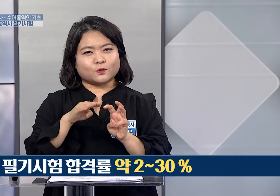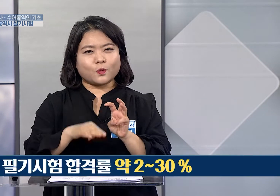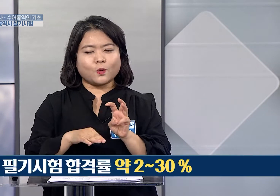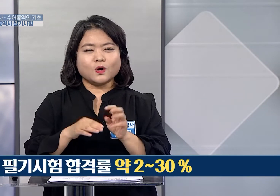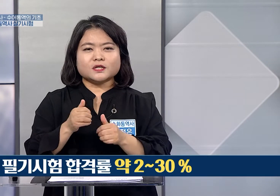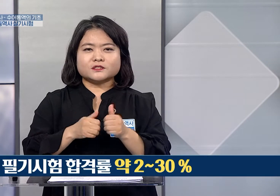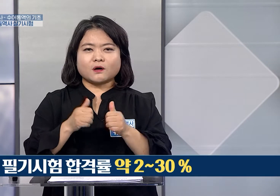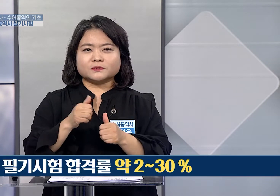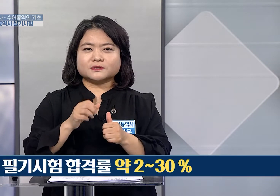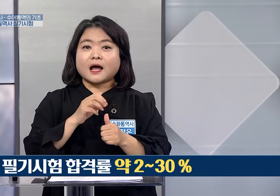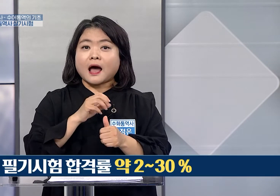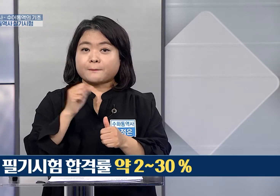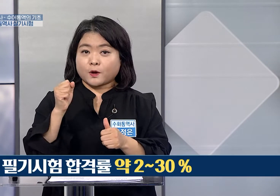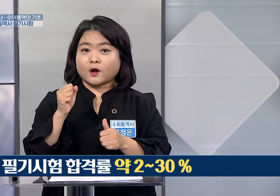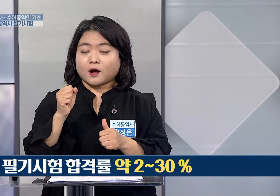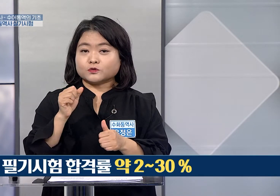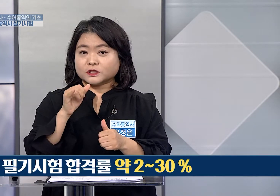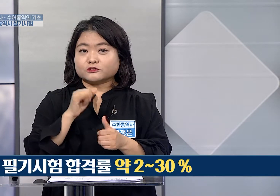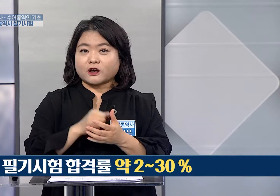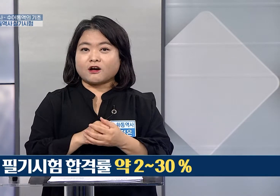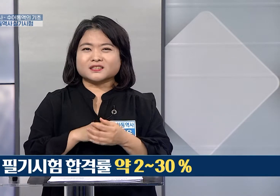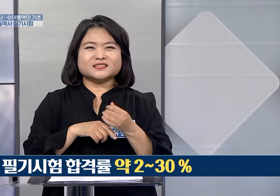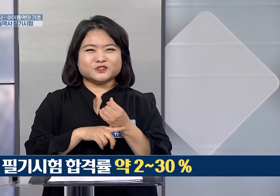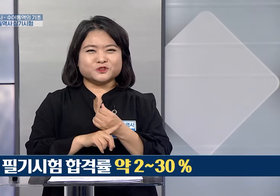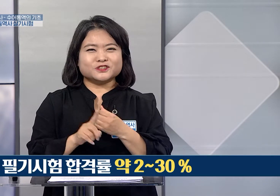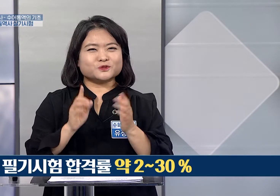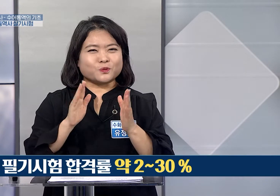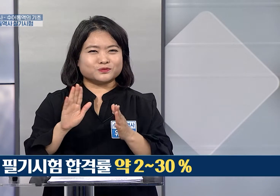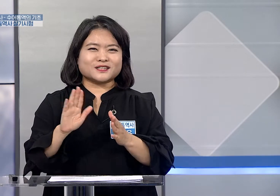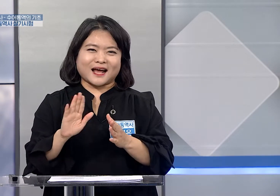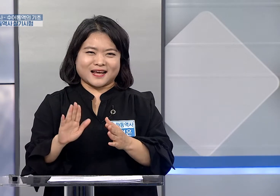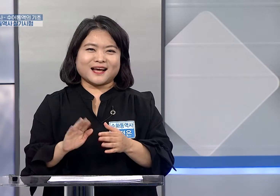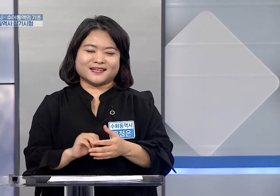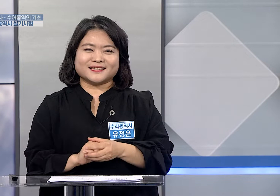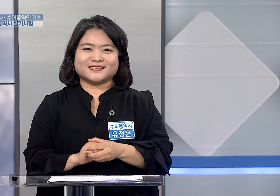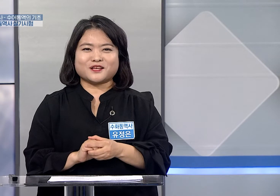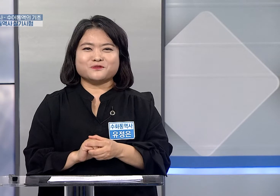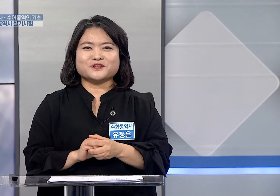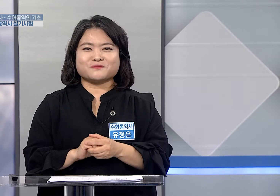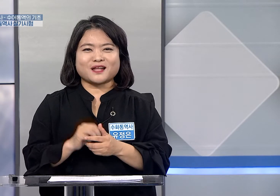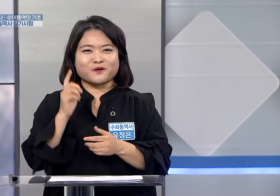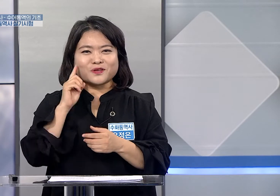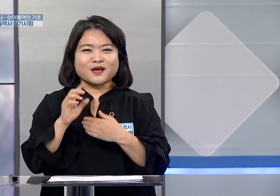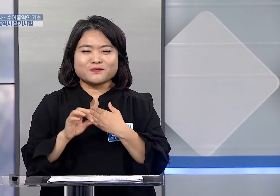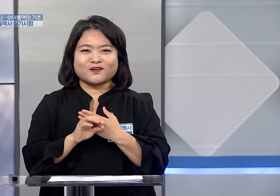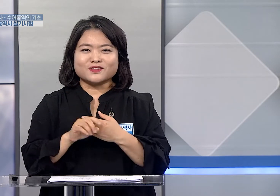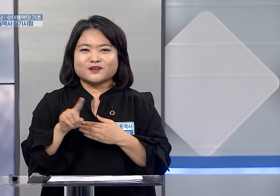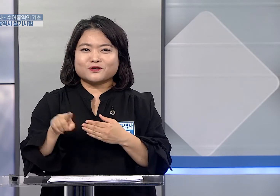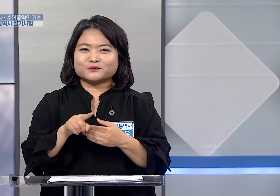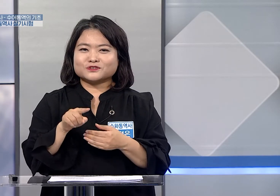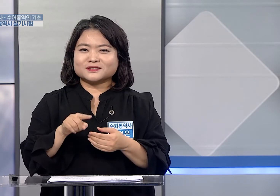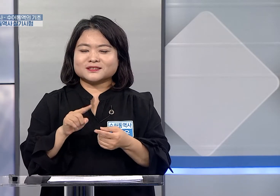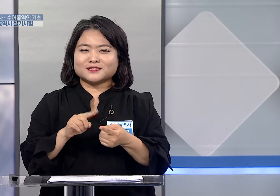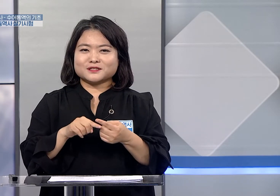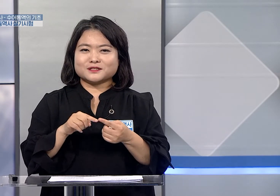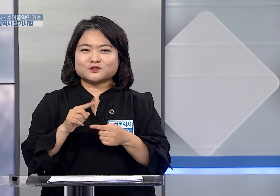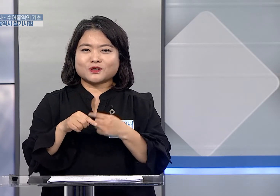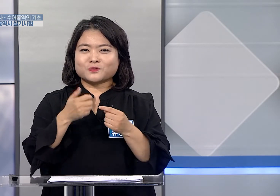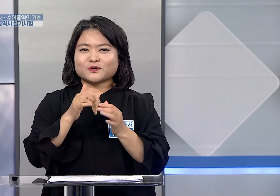미만으로 시험은 합격하고 있고요. 그 이유는 공부를 안 하기 때문입니다. 왜냐하면 여러분들 이